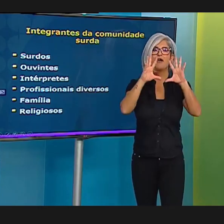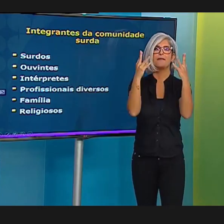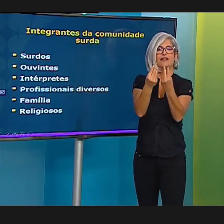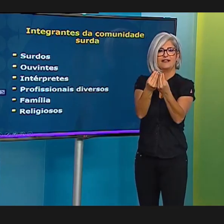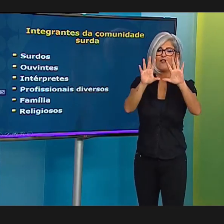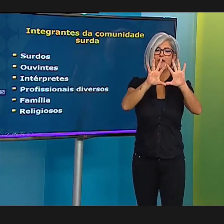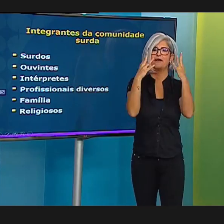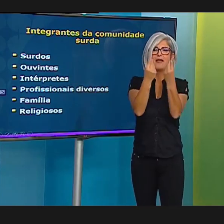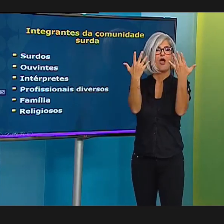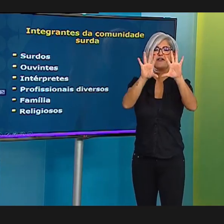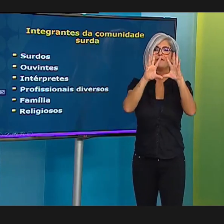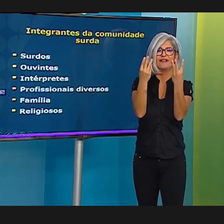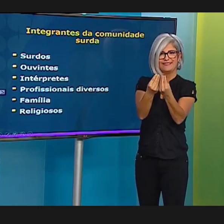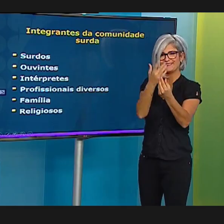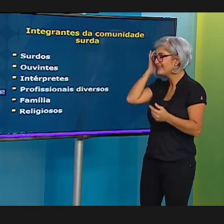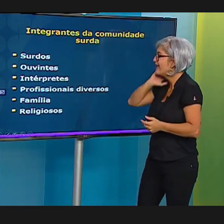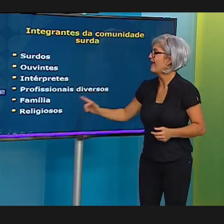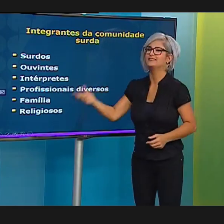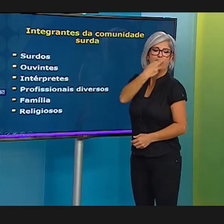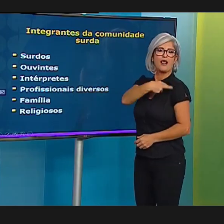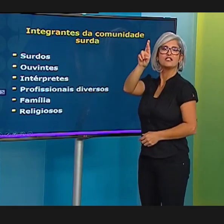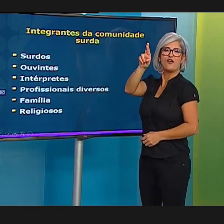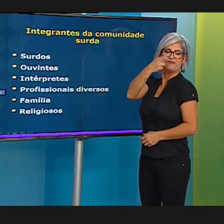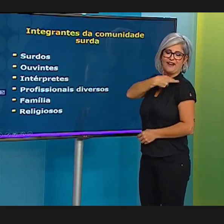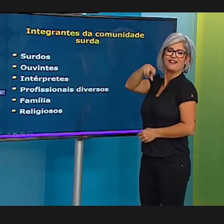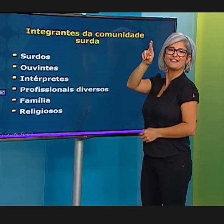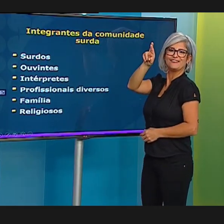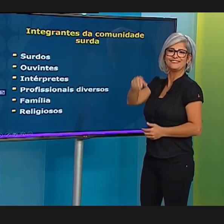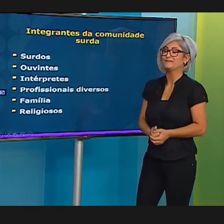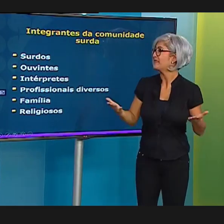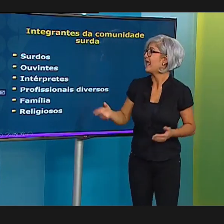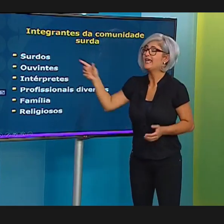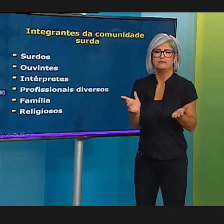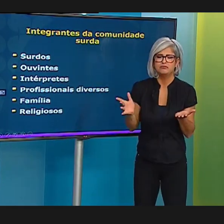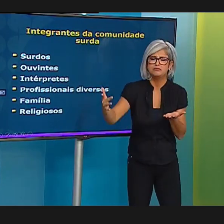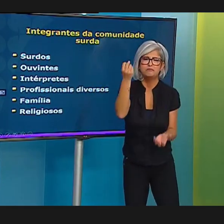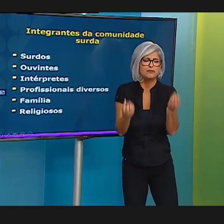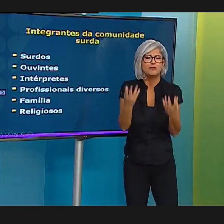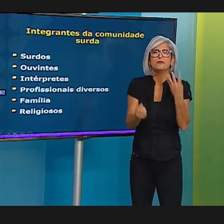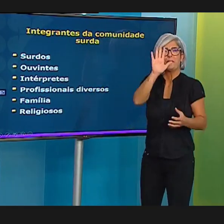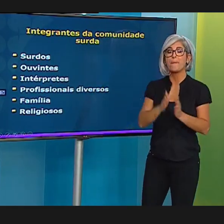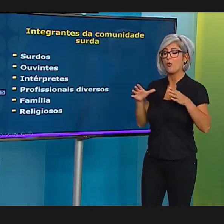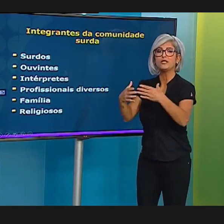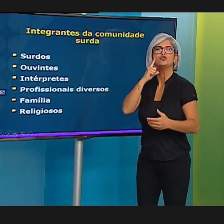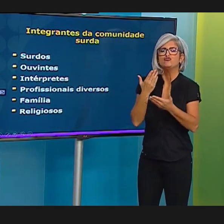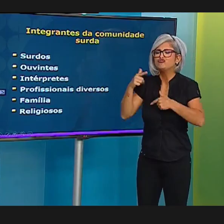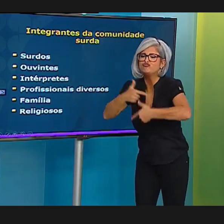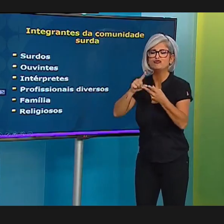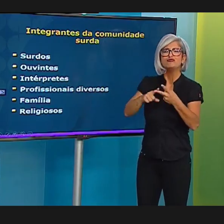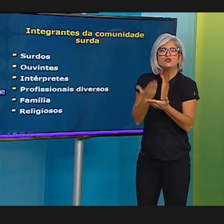família, ao sinal de família, observe, família, e também integrantes da comunidade religiosa. Os surdos. A comunidade surda é